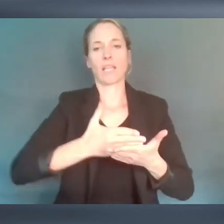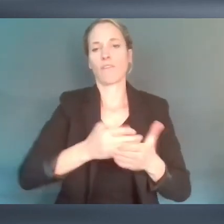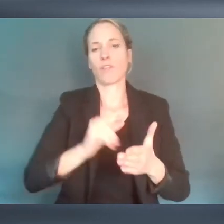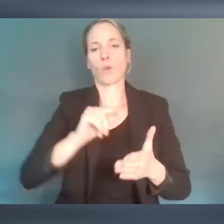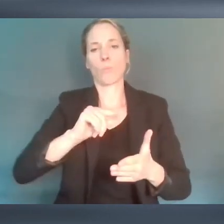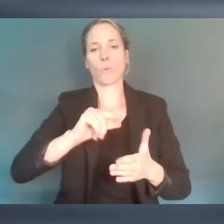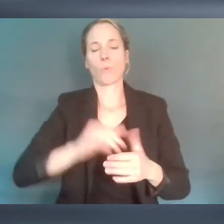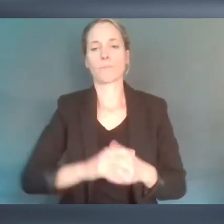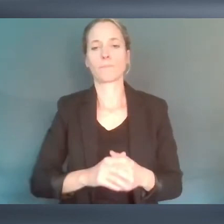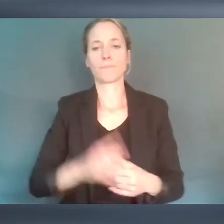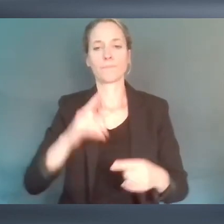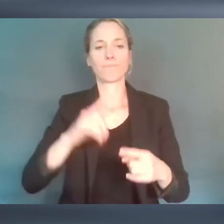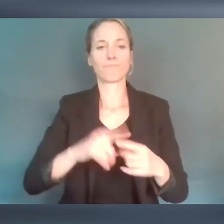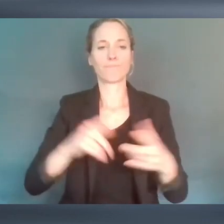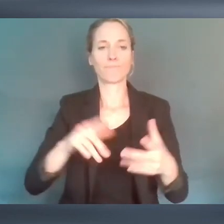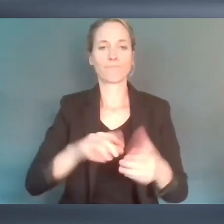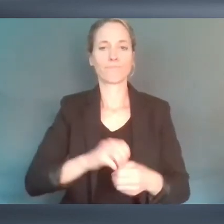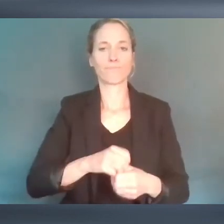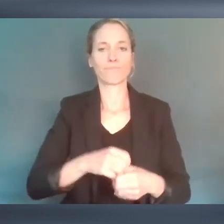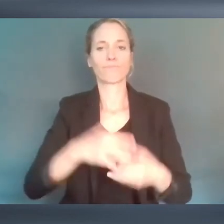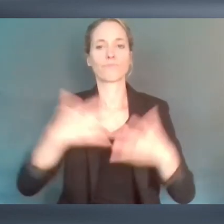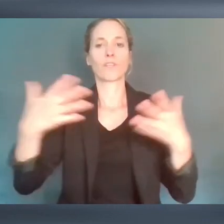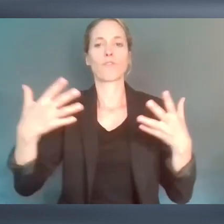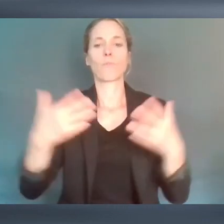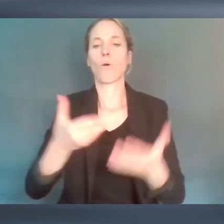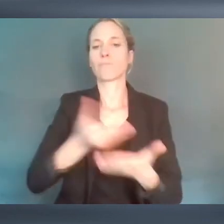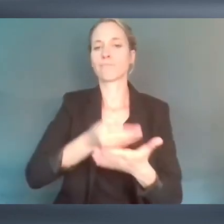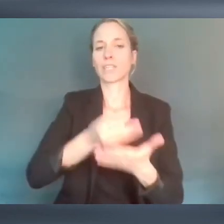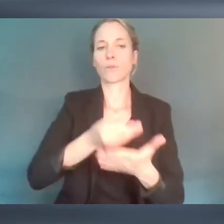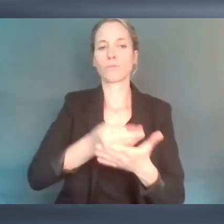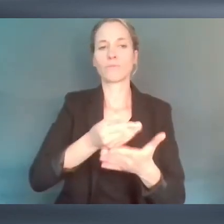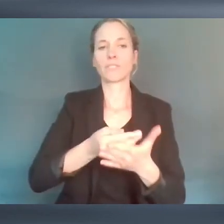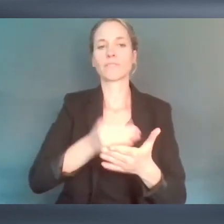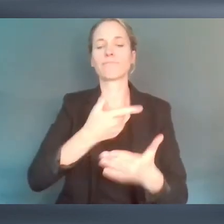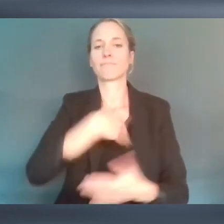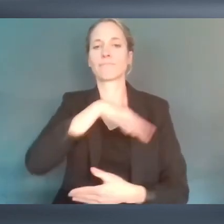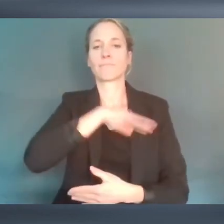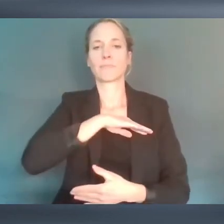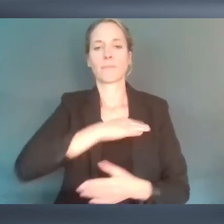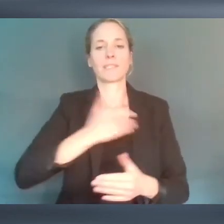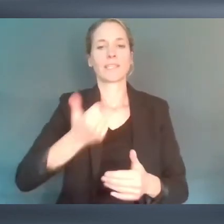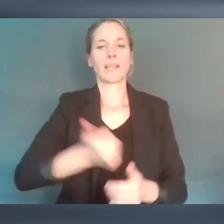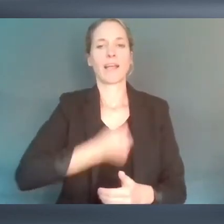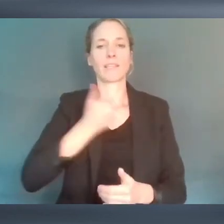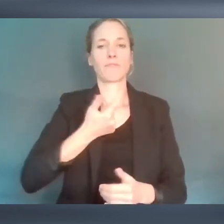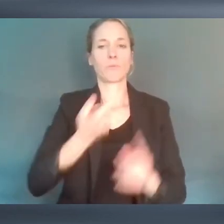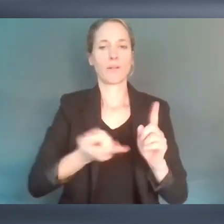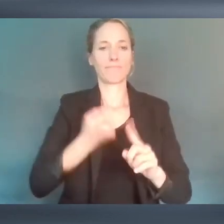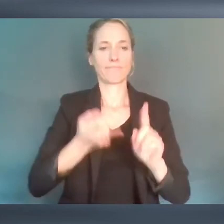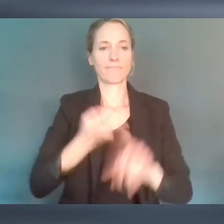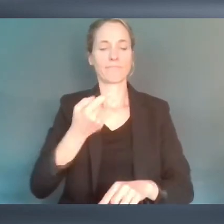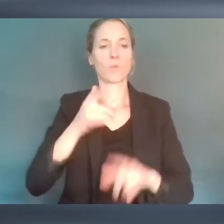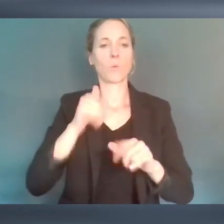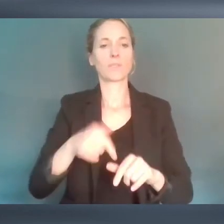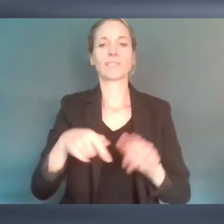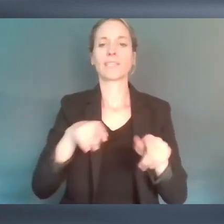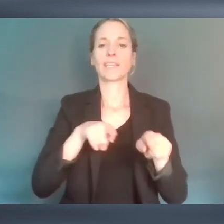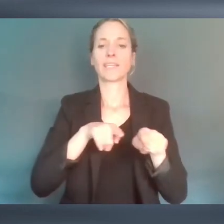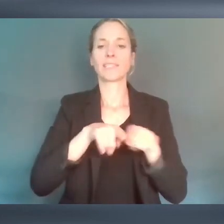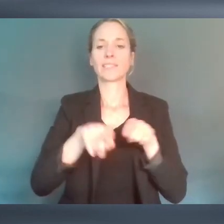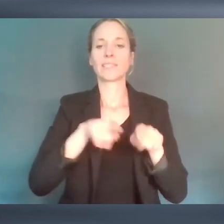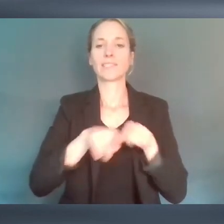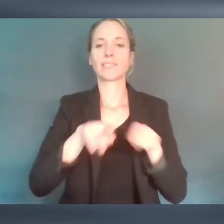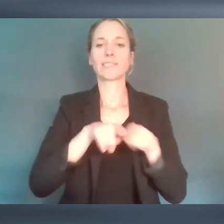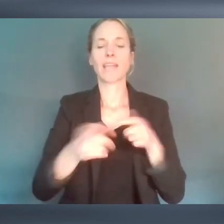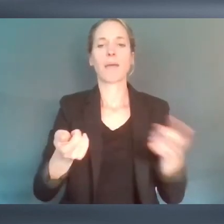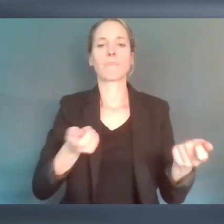développement économique. La responsabilité individuelle est extrêmement importante, la régulation doit être faible, le marché doit être